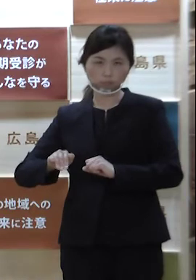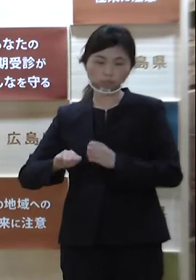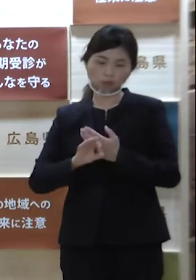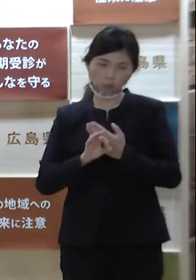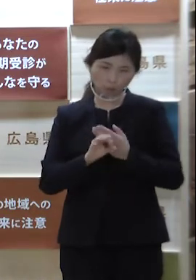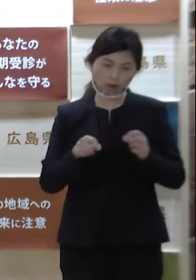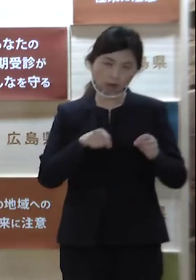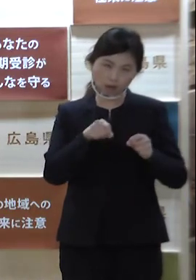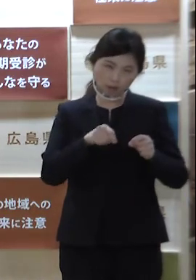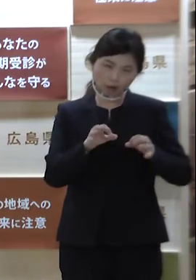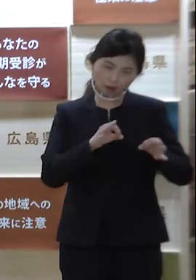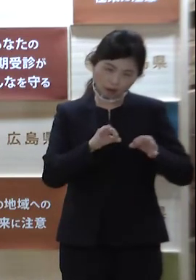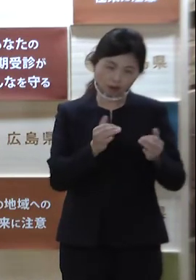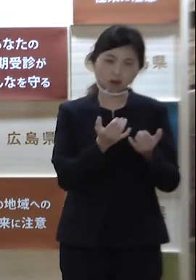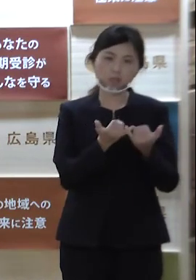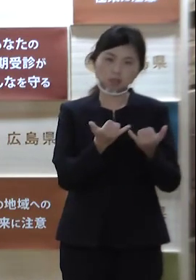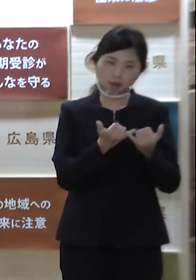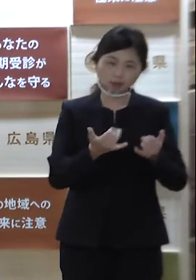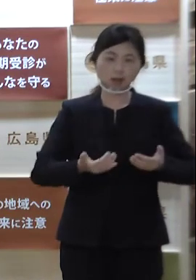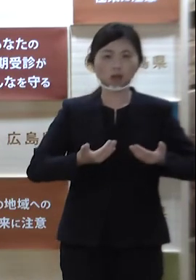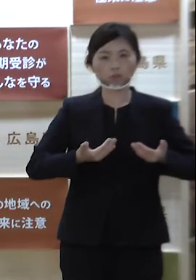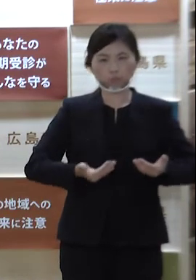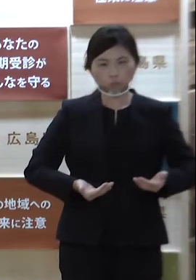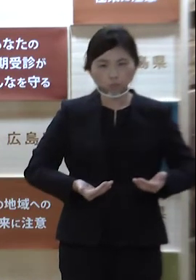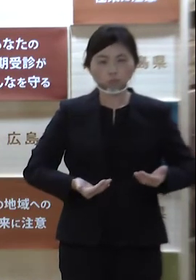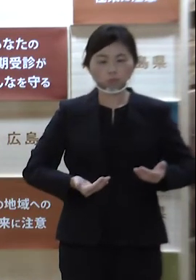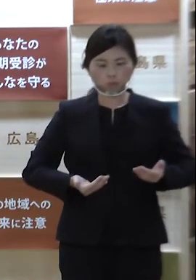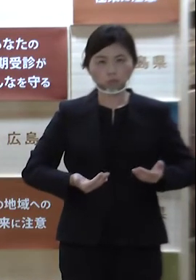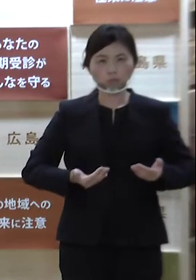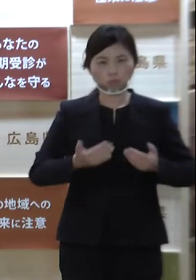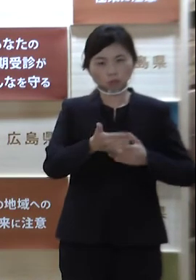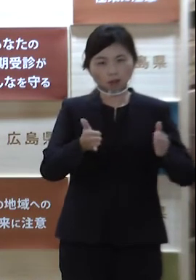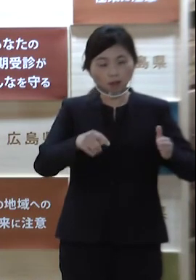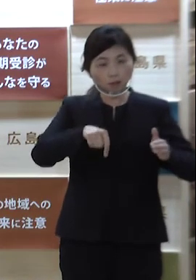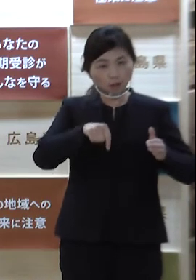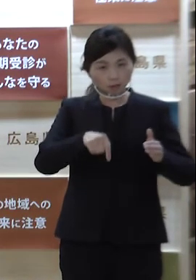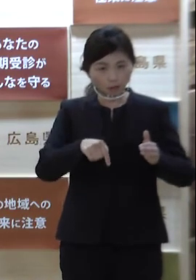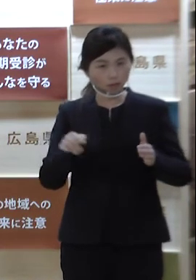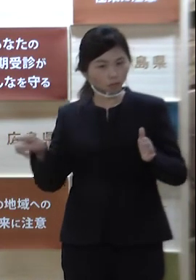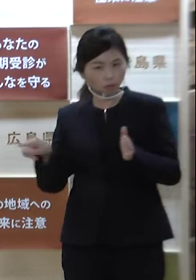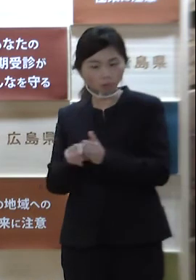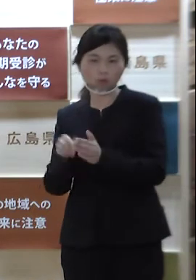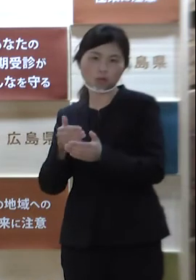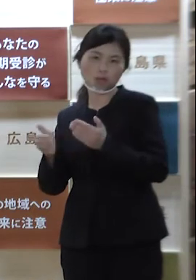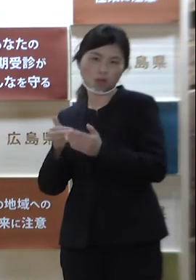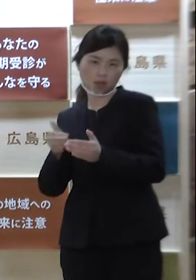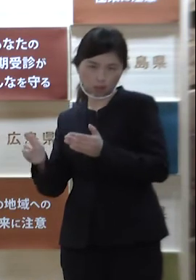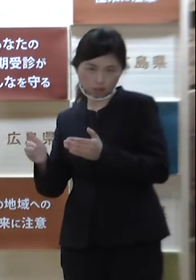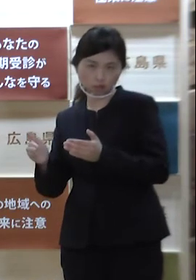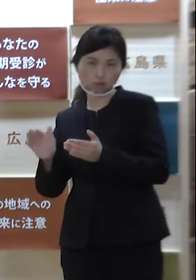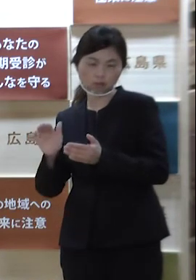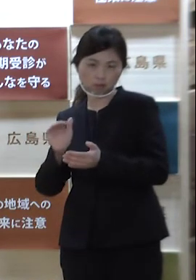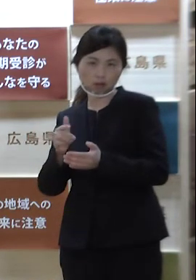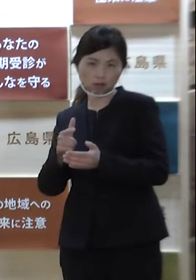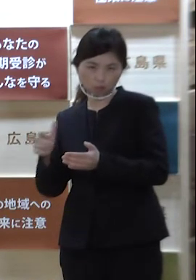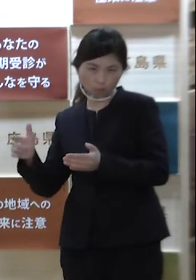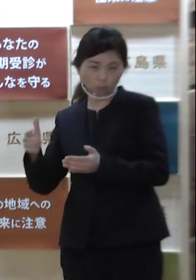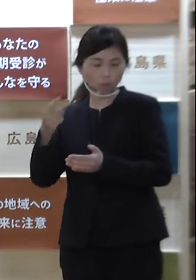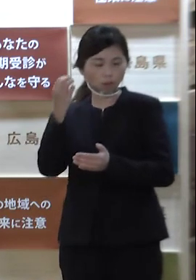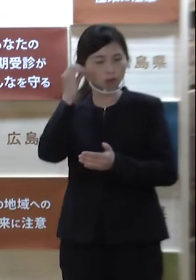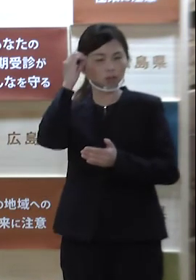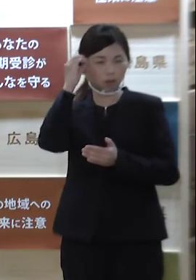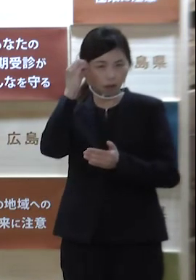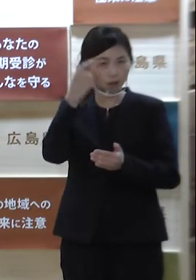ラックスする空間の中でこれまで経験したことや感じたことなどを語っていただきま